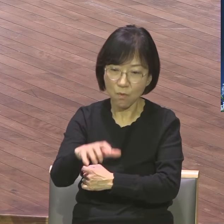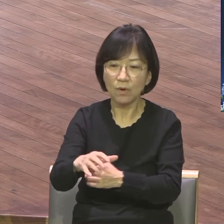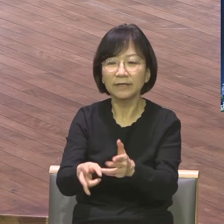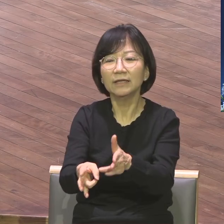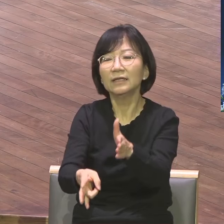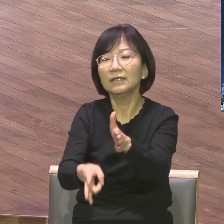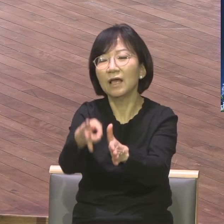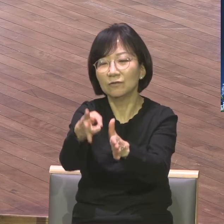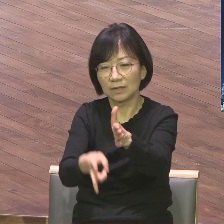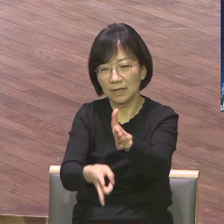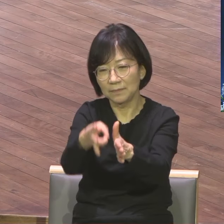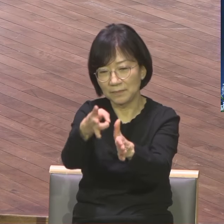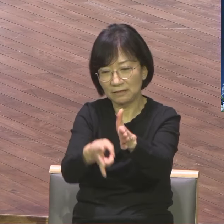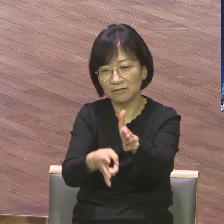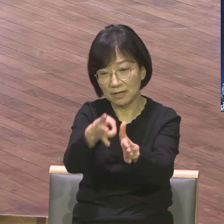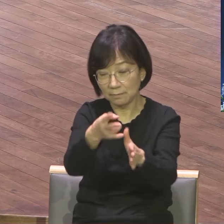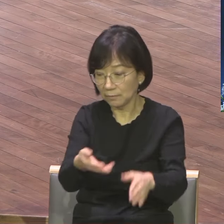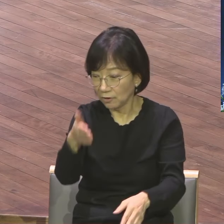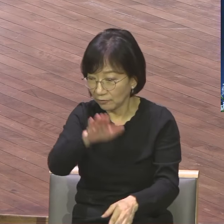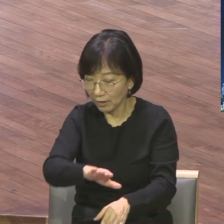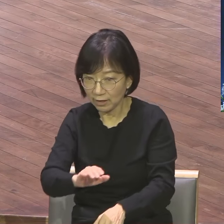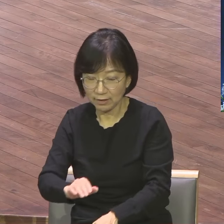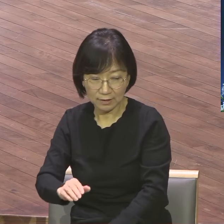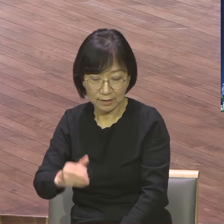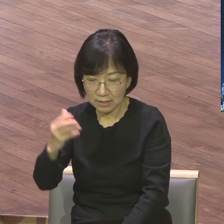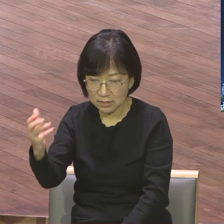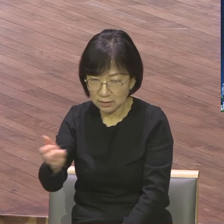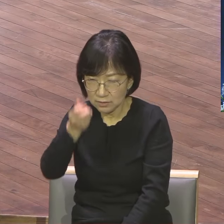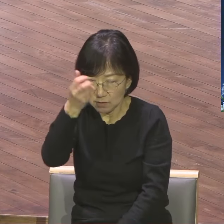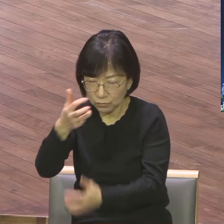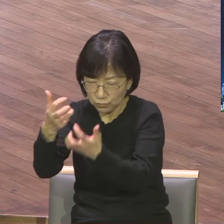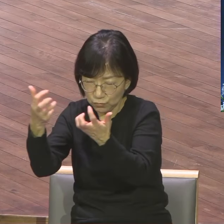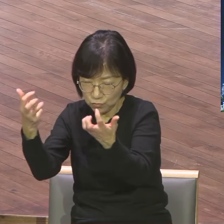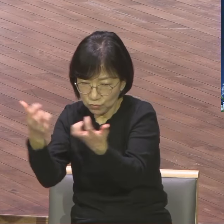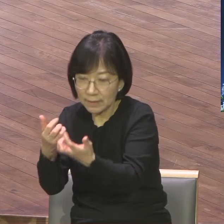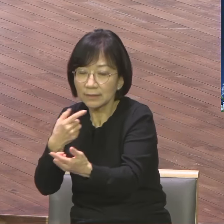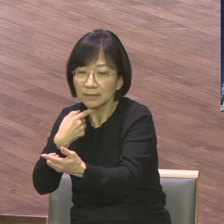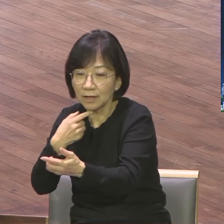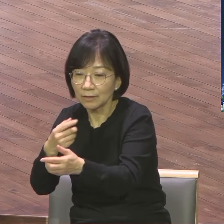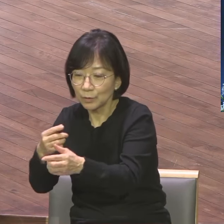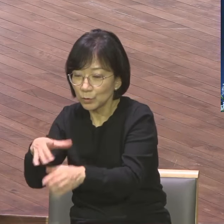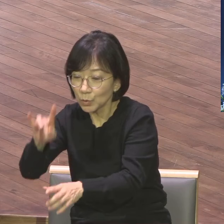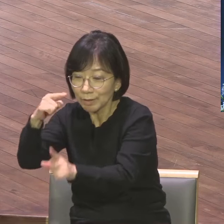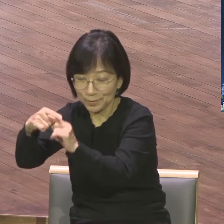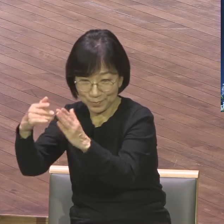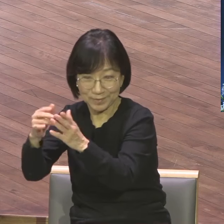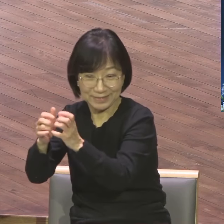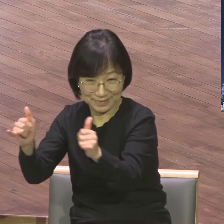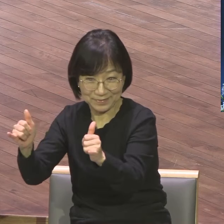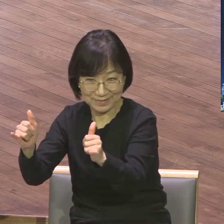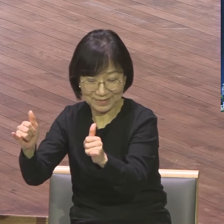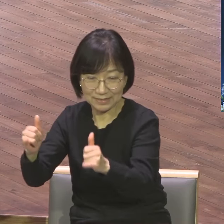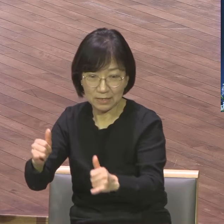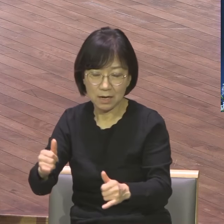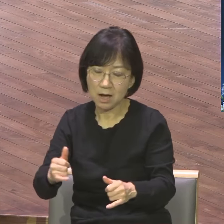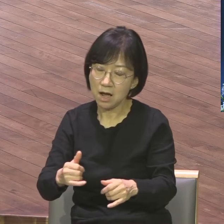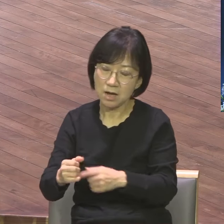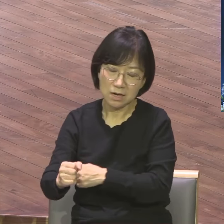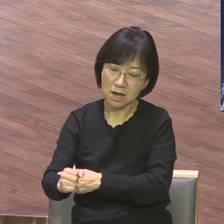그 정도로 성령의 충만받은 초대교회 성도들의 이 폭발력은 상상을